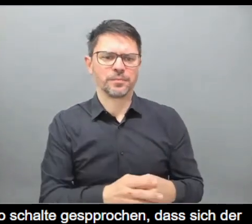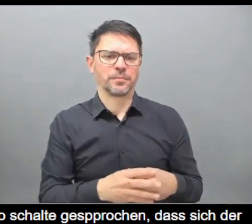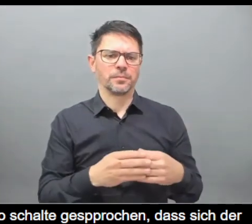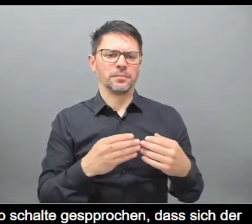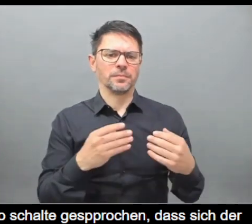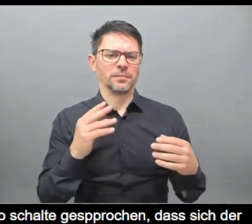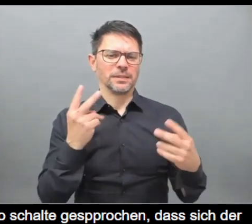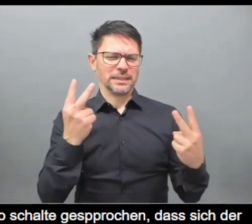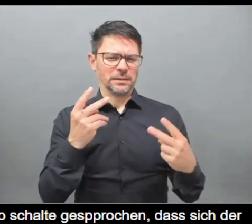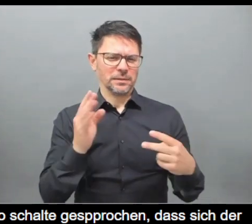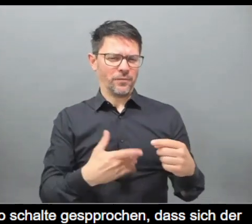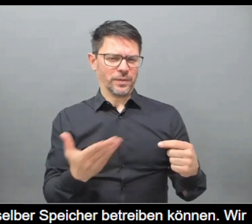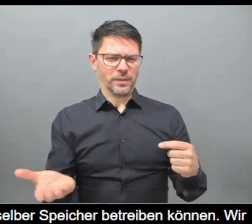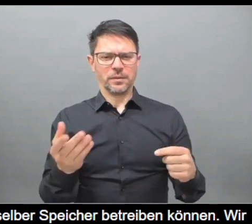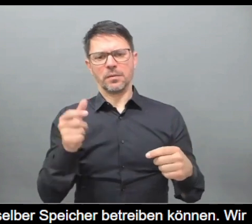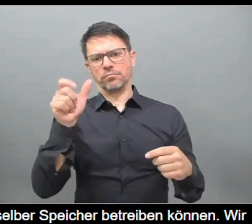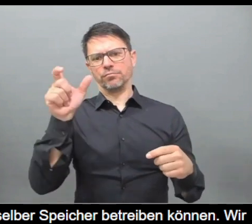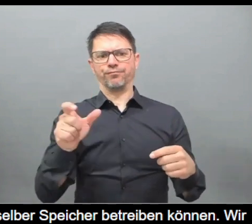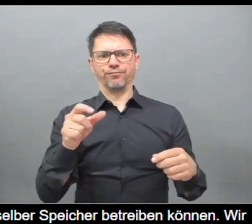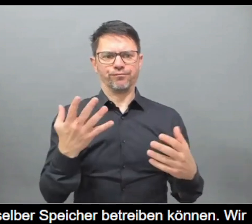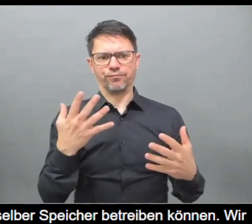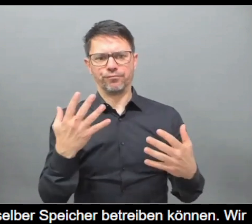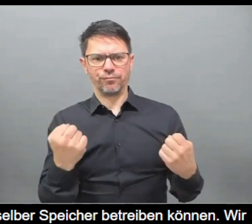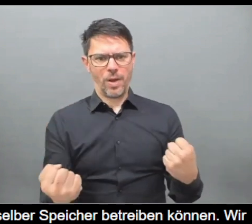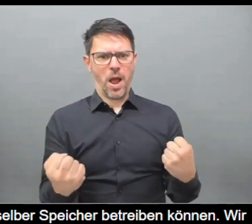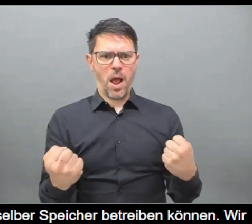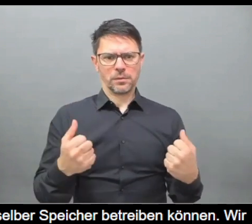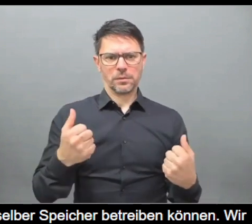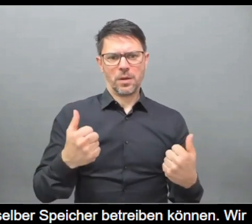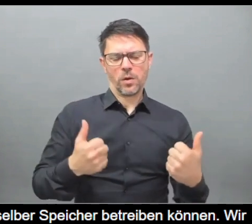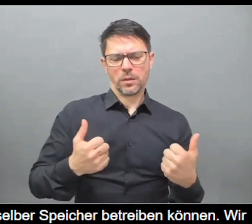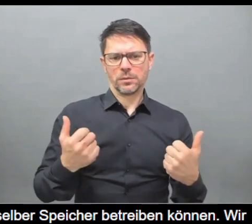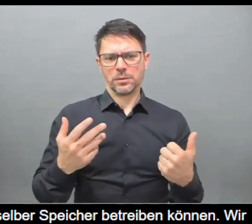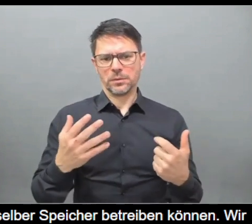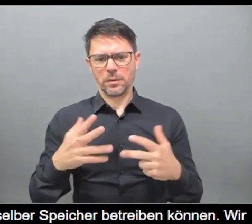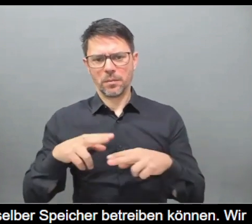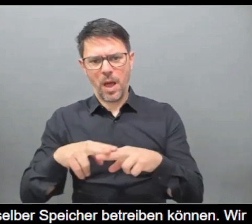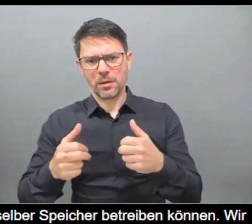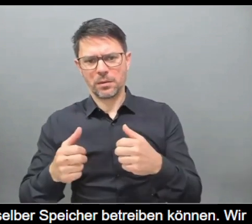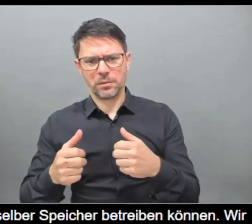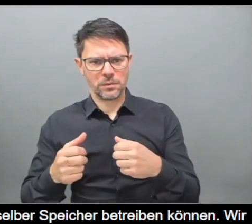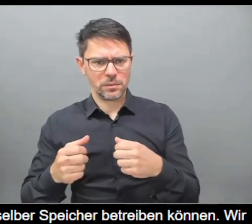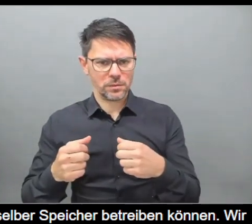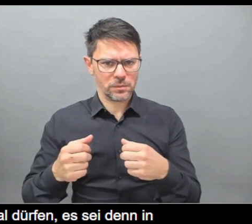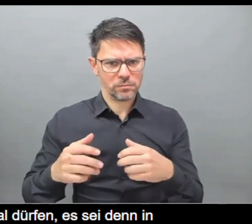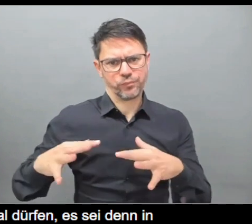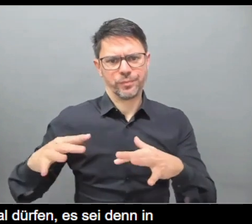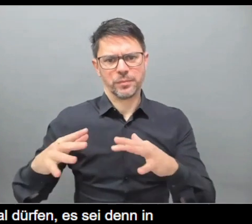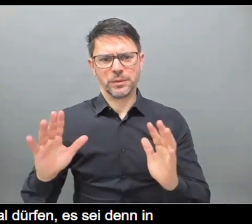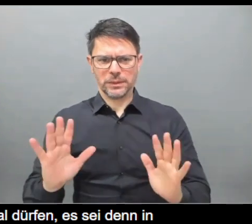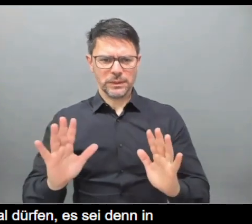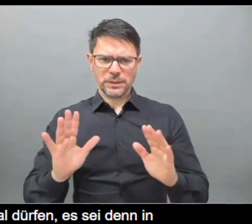Bundeswirtschaftsministerium und der Bundesregierung, welche Programme die Länder auflegen dürfen,